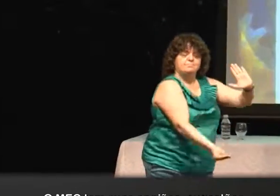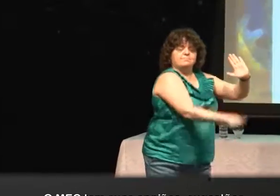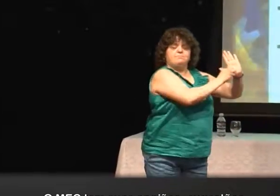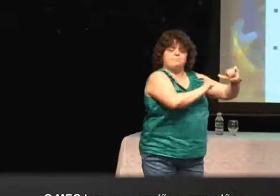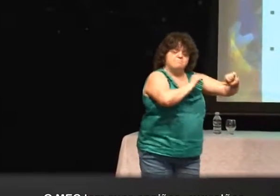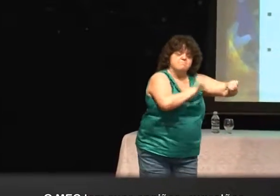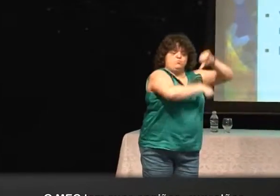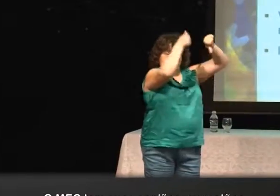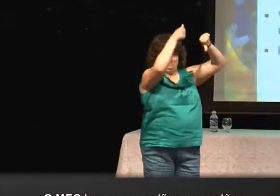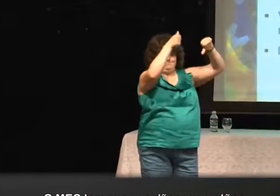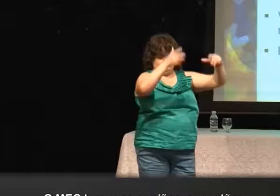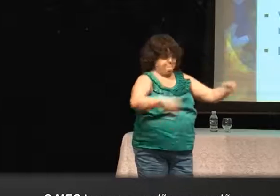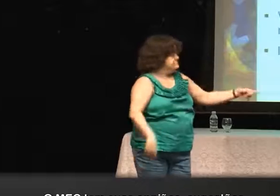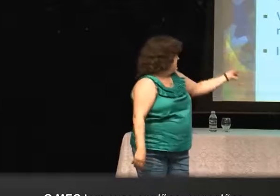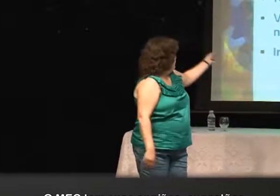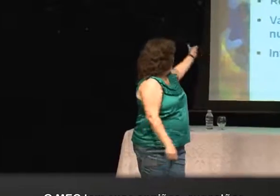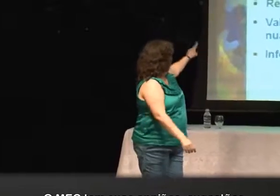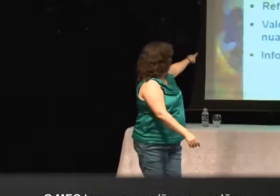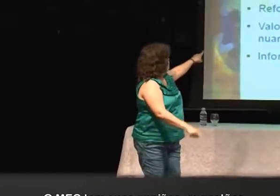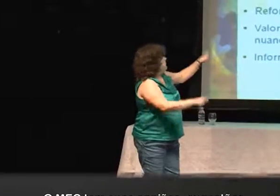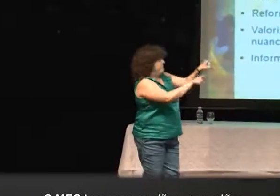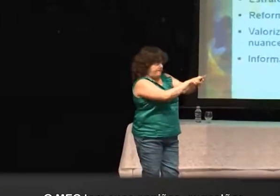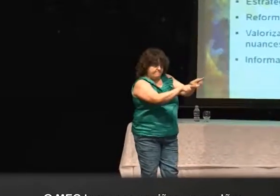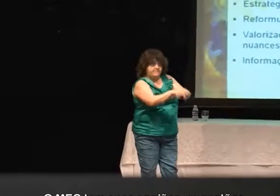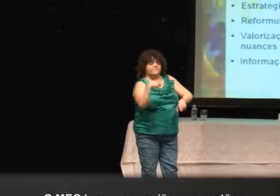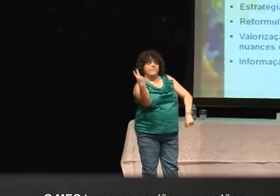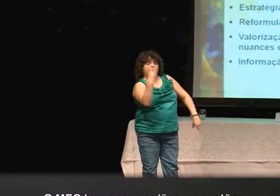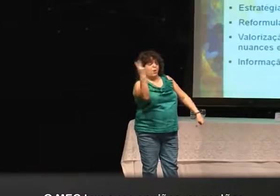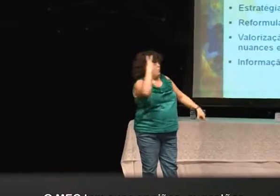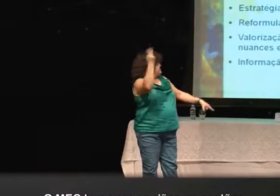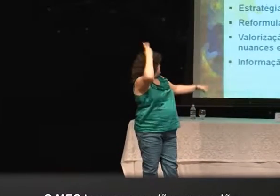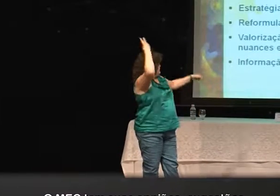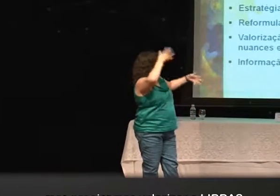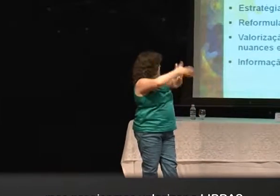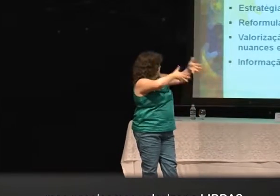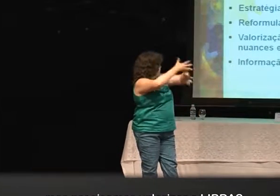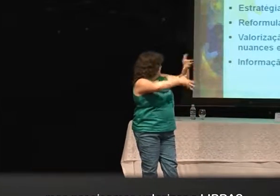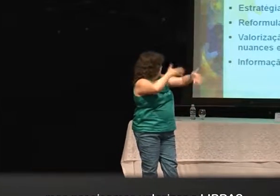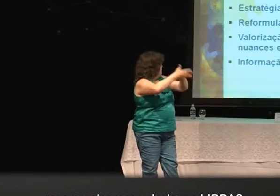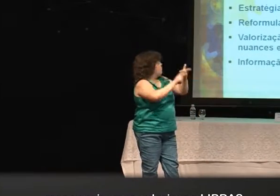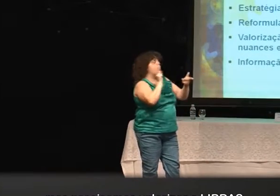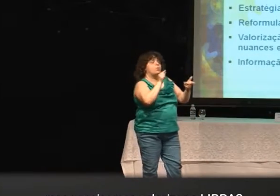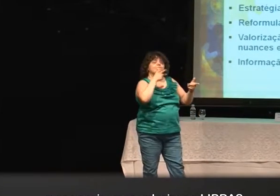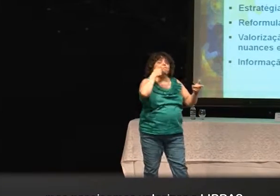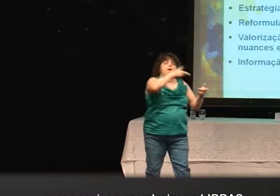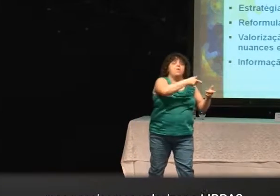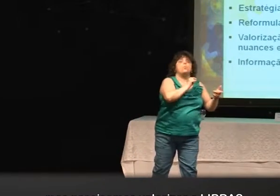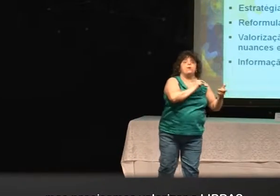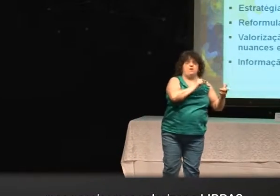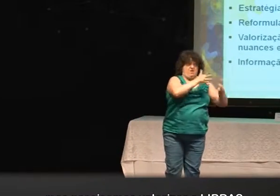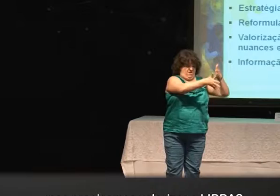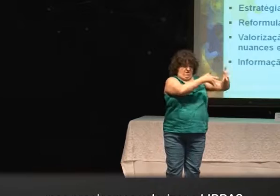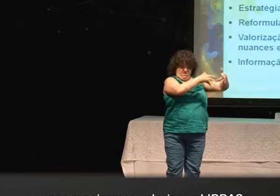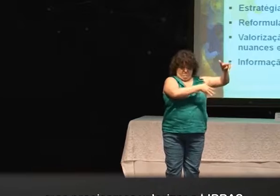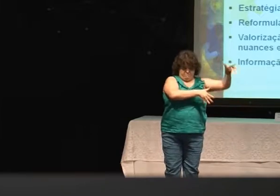O MEC, ele tem as suas opiniões, as suas sugestões, mas precisamos valorizar a Libras